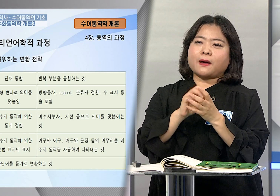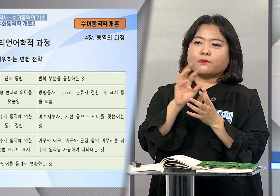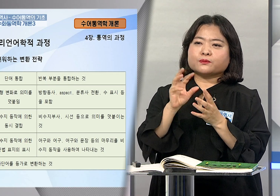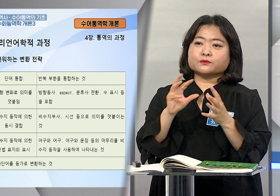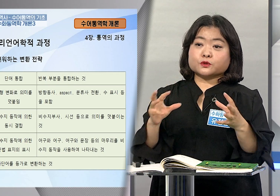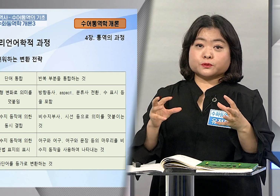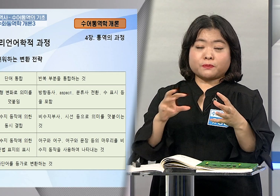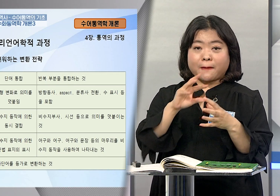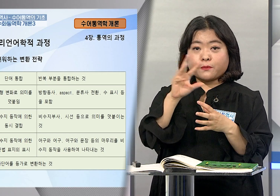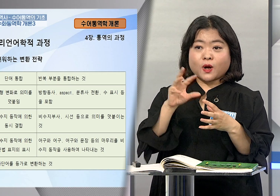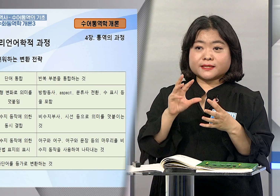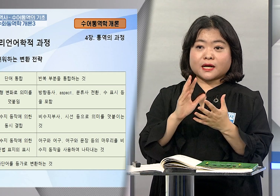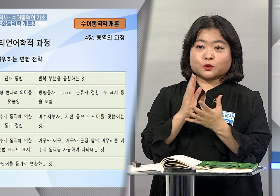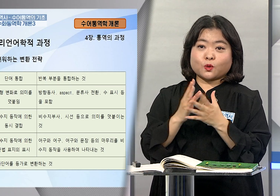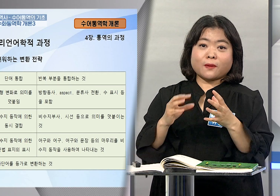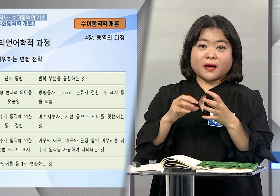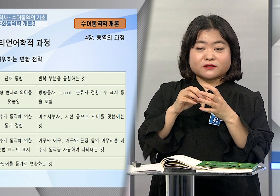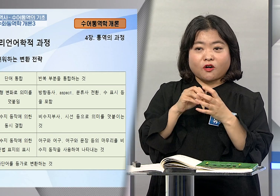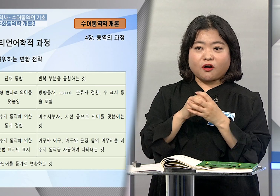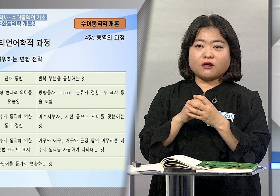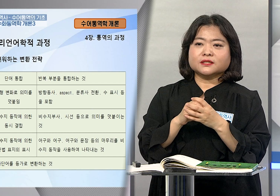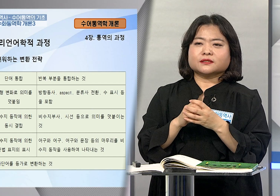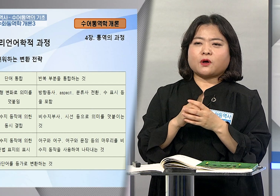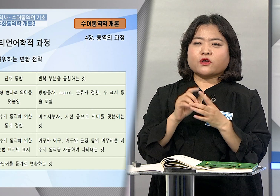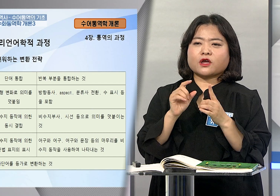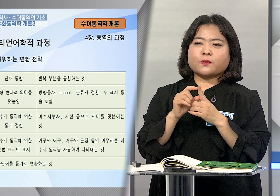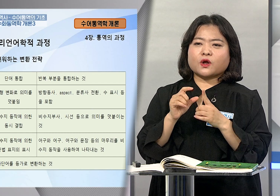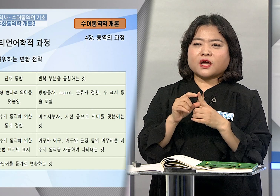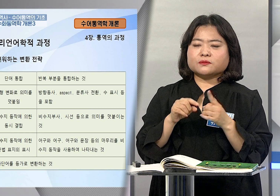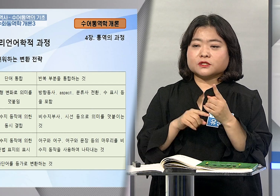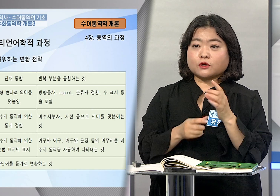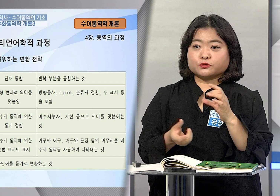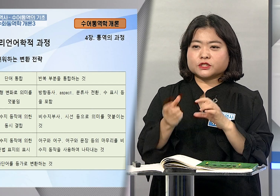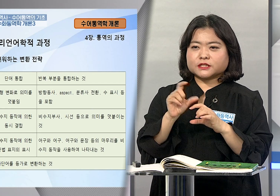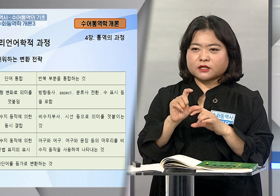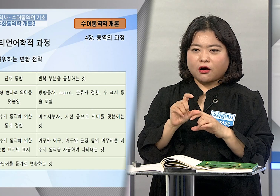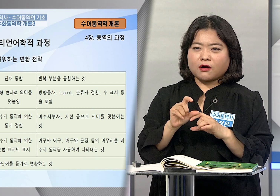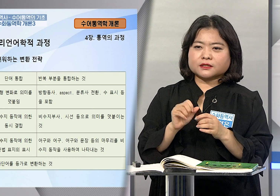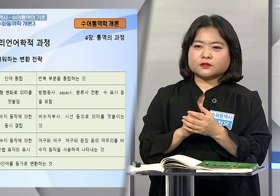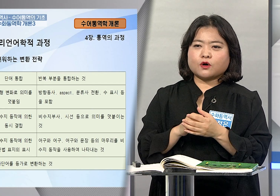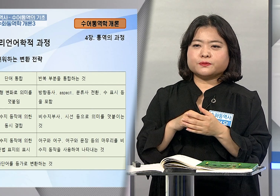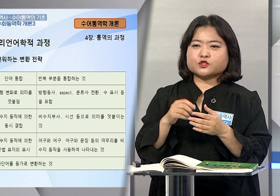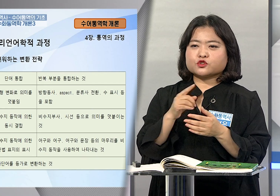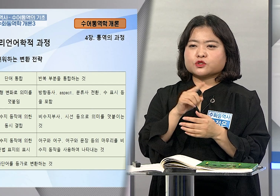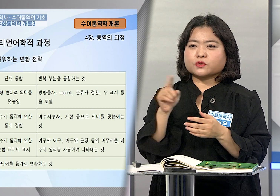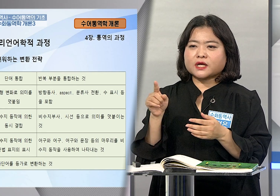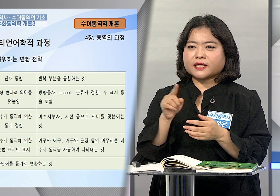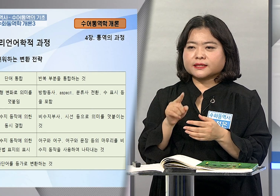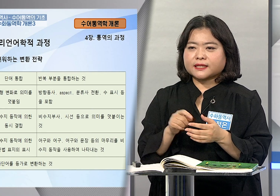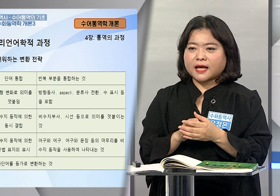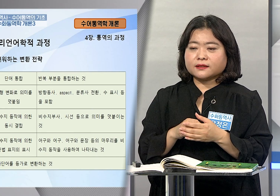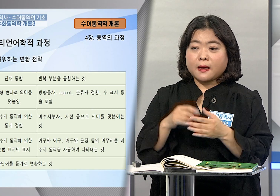반복 부분을 반복하지 않고 통합하는 거, 어형의 변화 의미를 덧붙이는 거, 그리고 비수지 동작에 의한